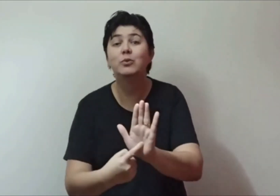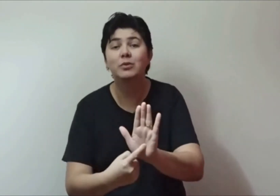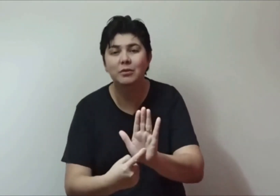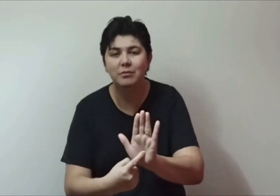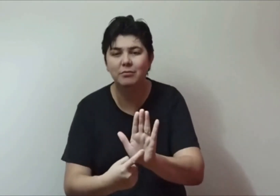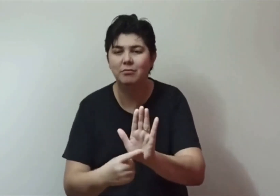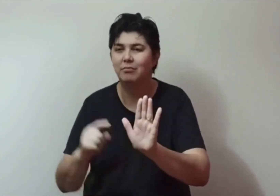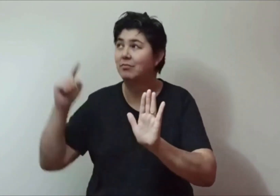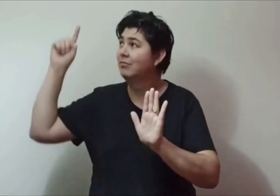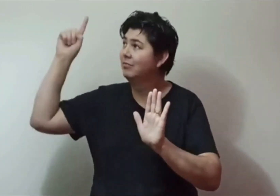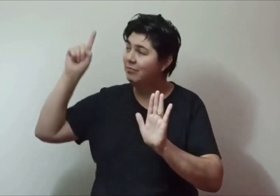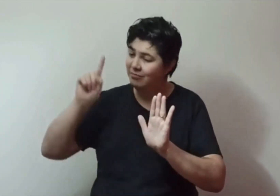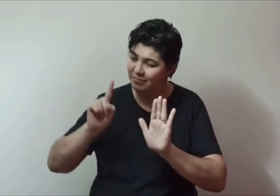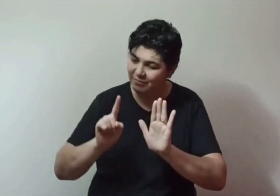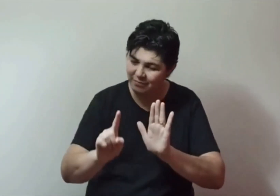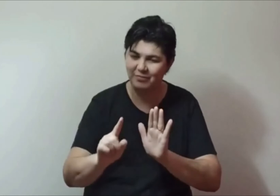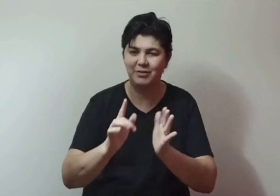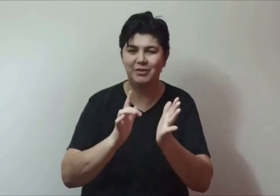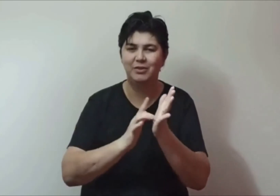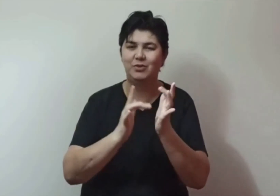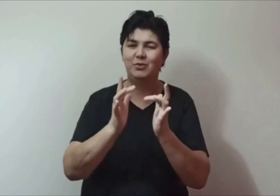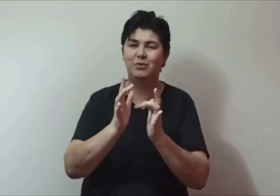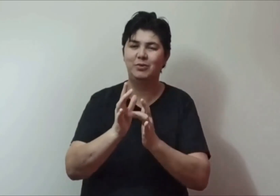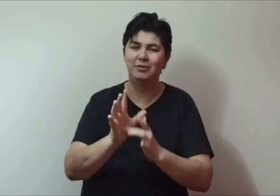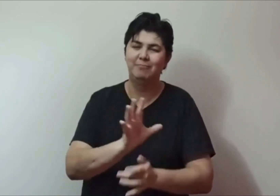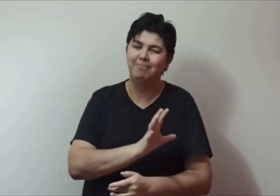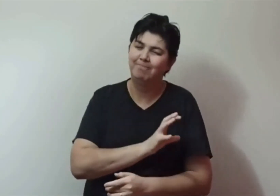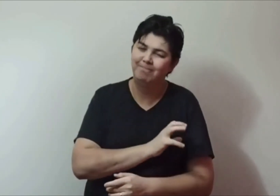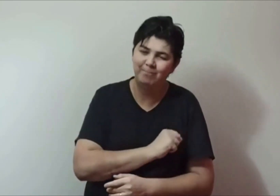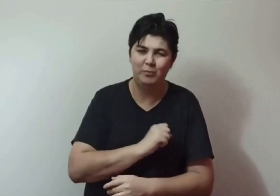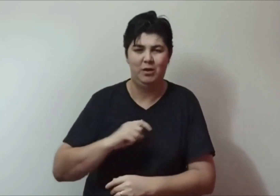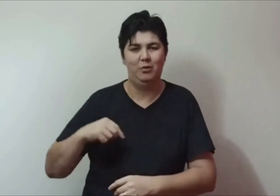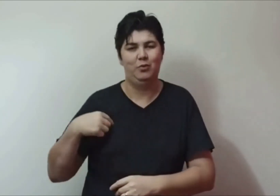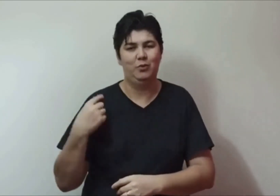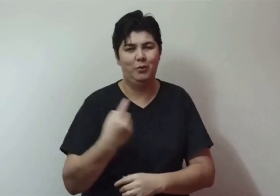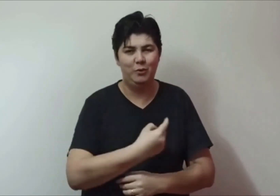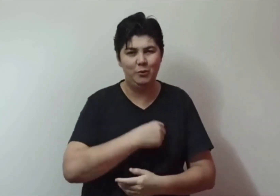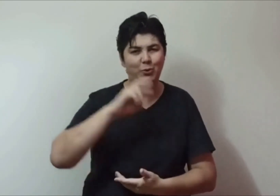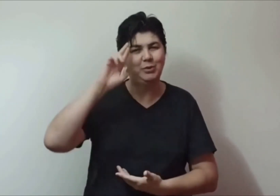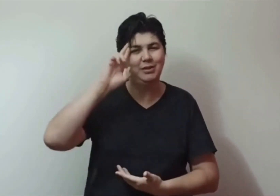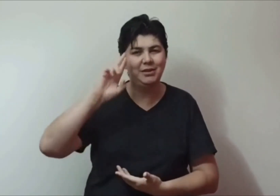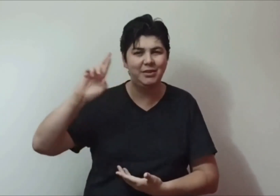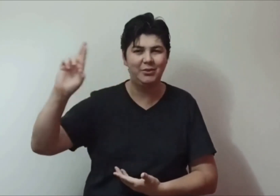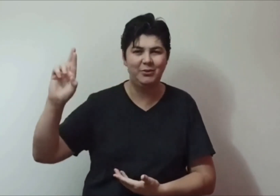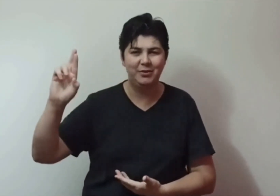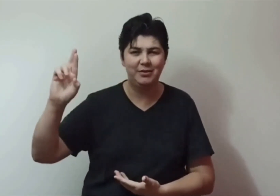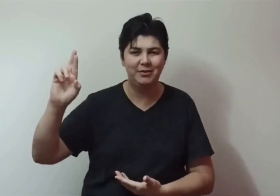é por nós manifestado em cristo jesus nosso senhor